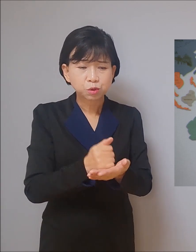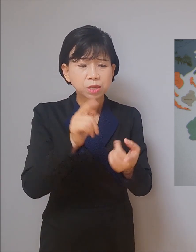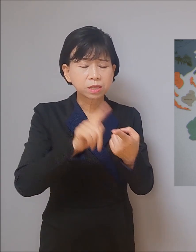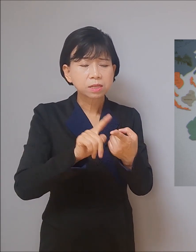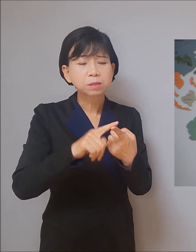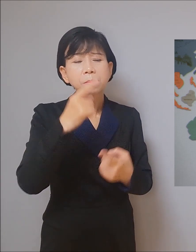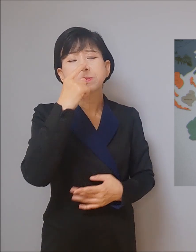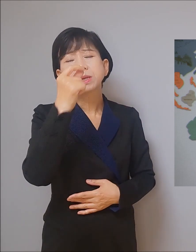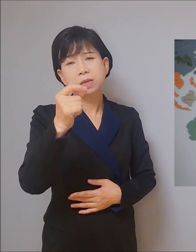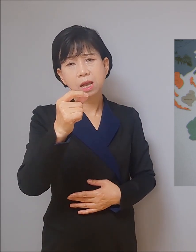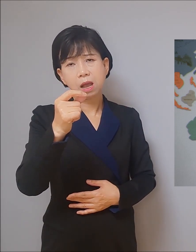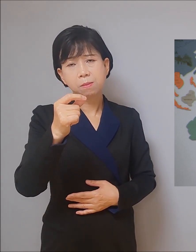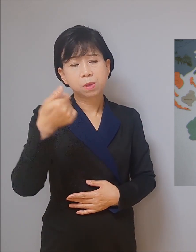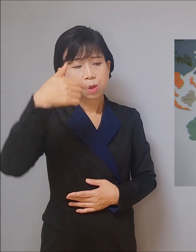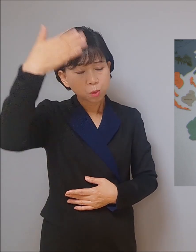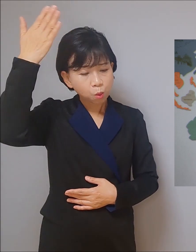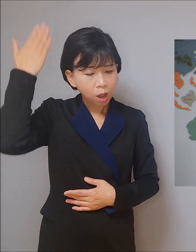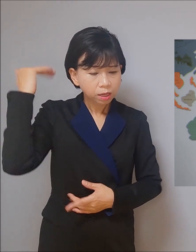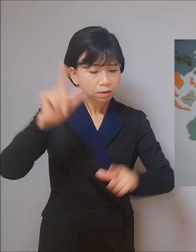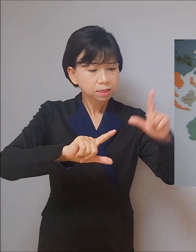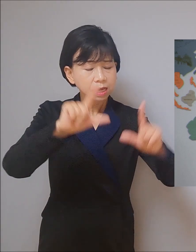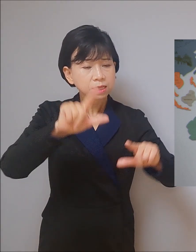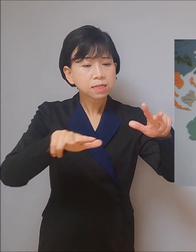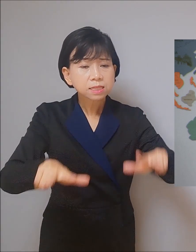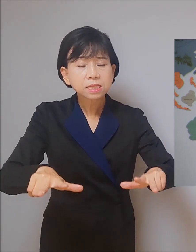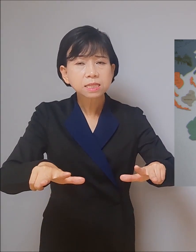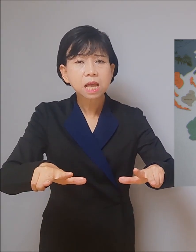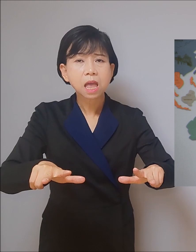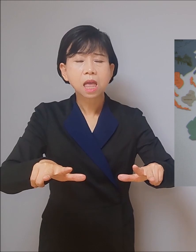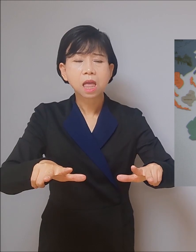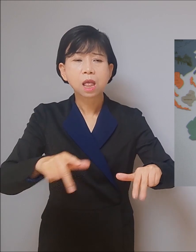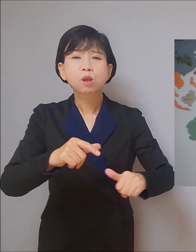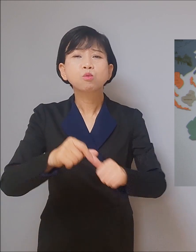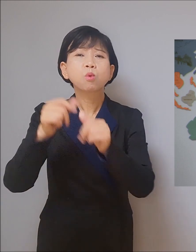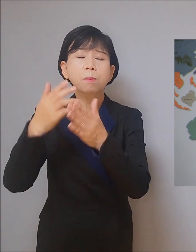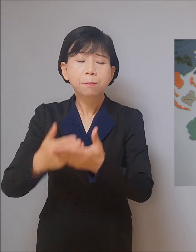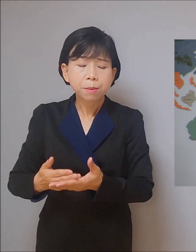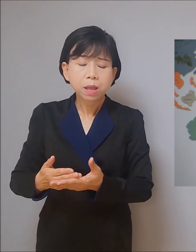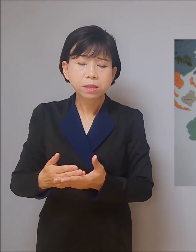거예요. 과거의 상태에서 죄를 지었는데 죄가 뭔지도